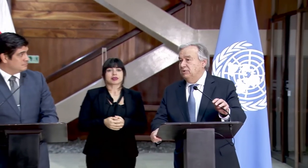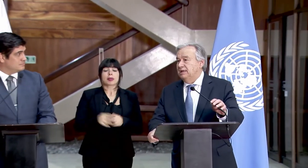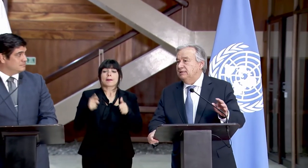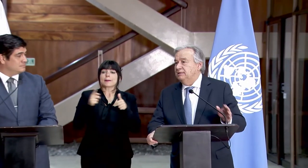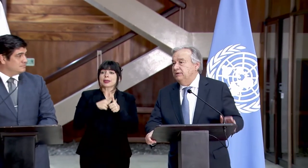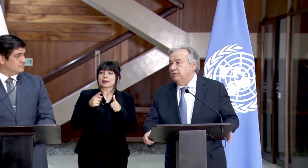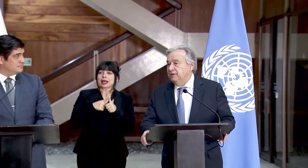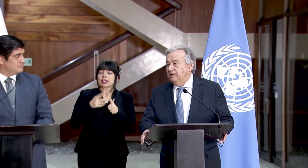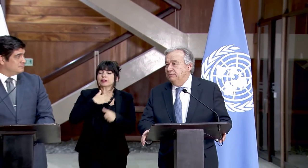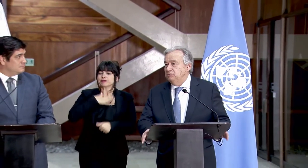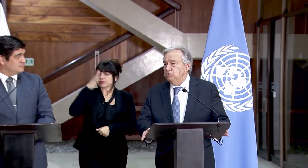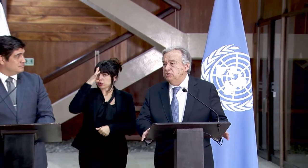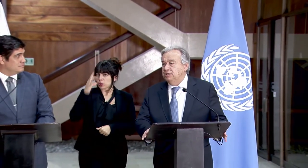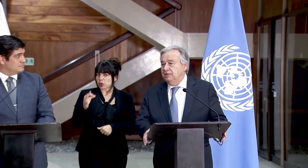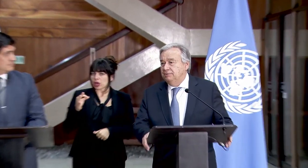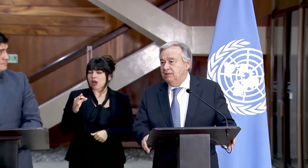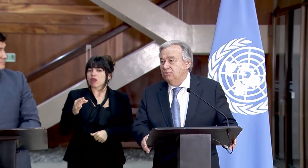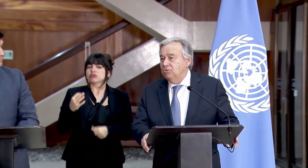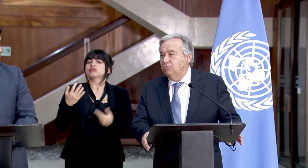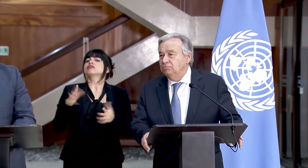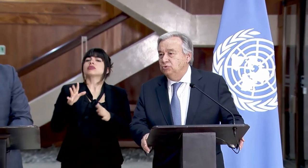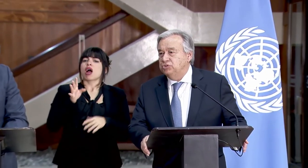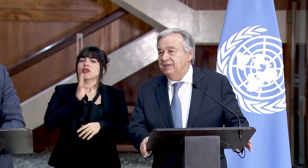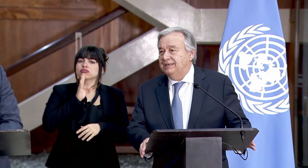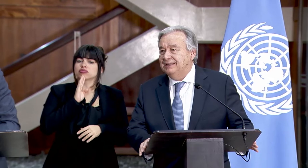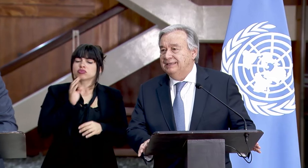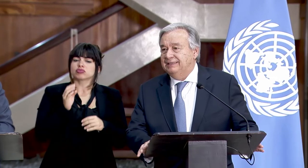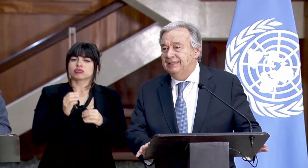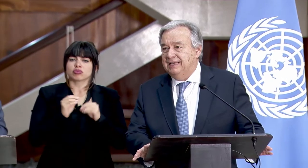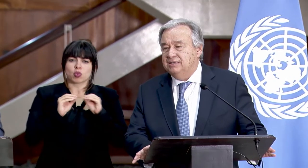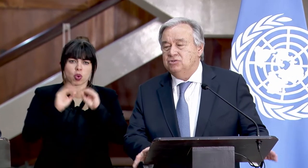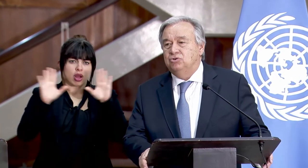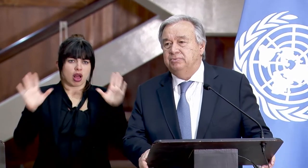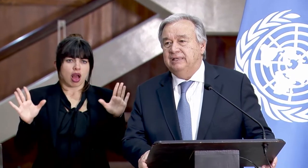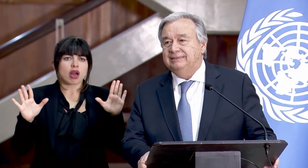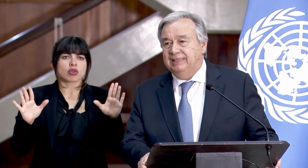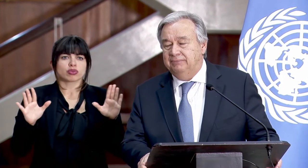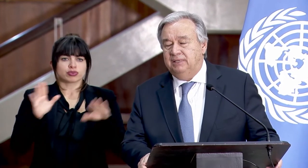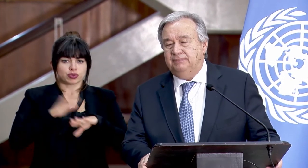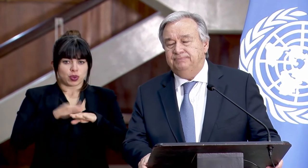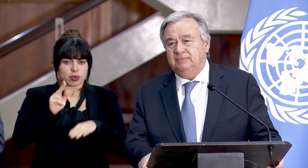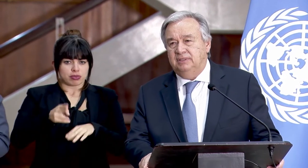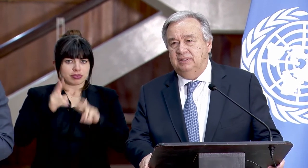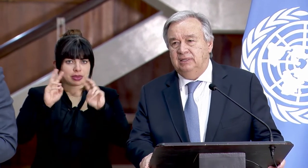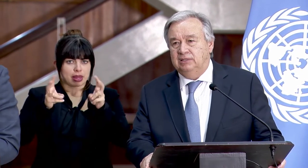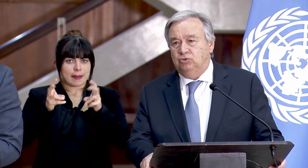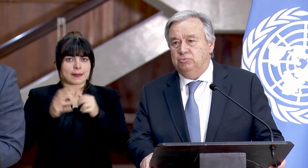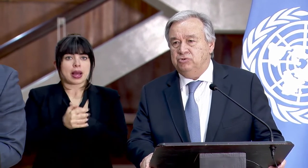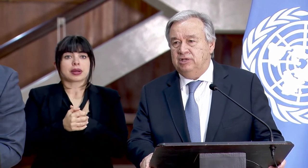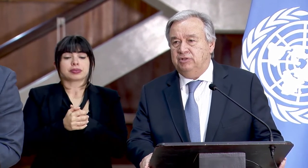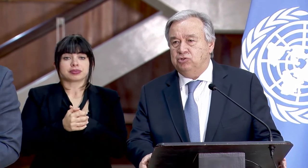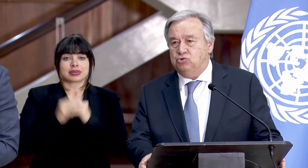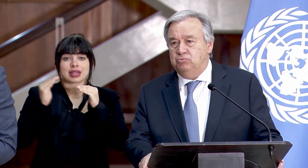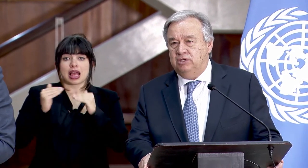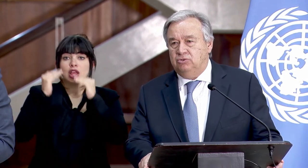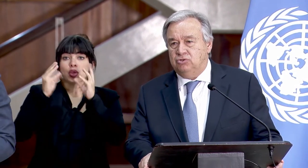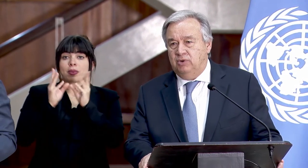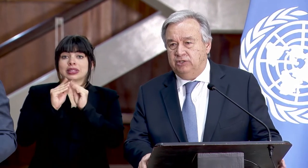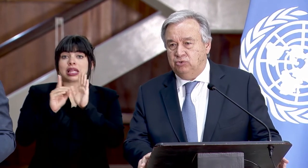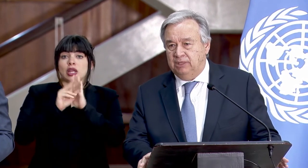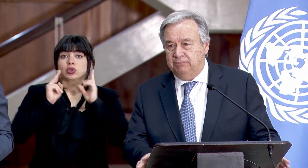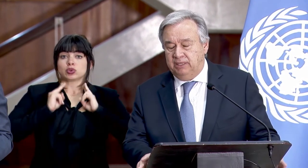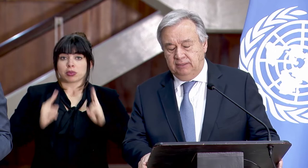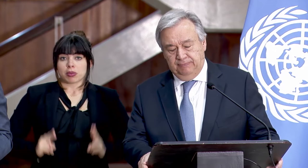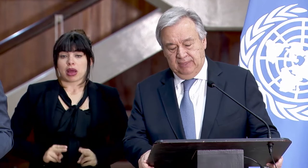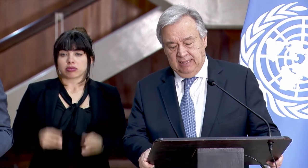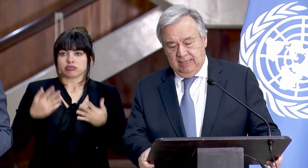En primer lugar, creo que habemos hablado con mucha claridad sobre el tema y el Alto Comisionado de Derechos Humanos lo ha